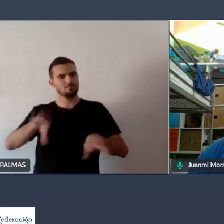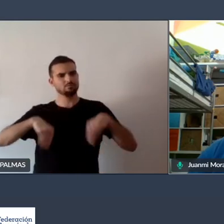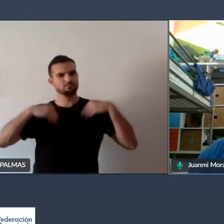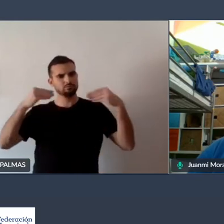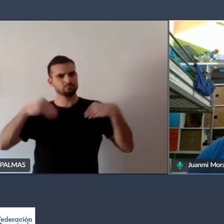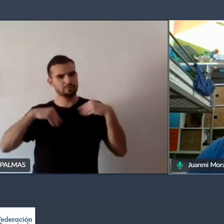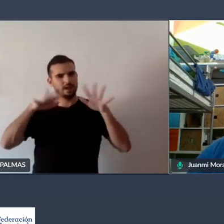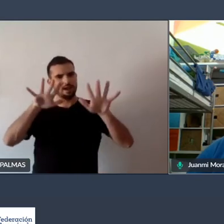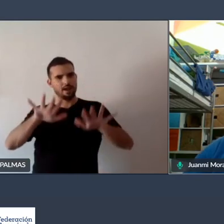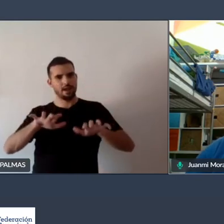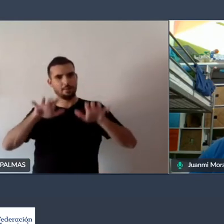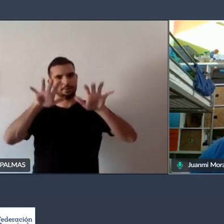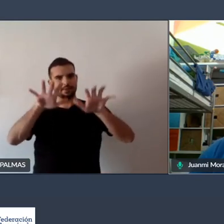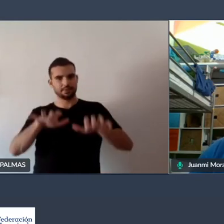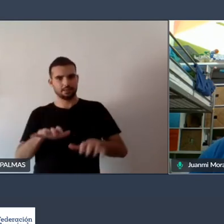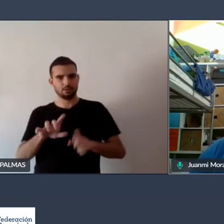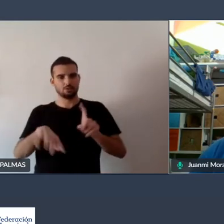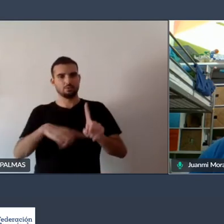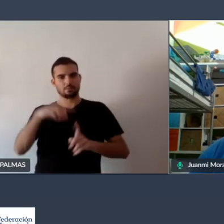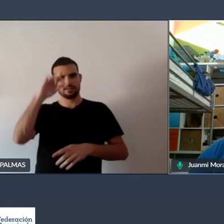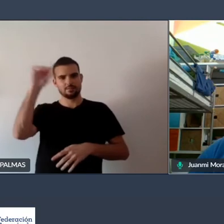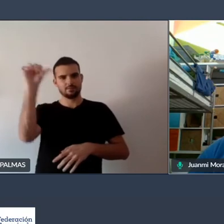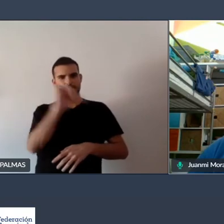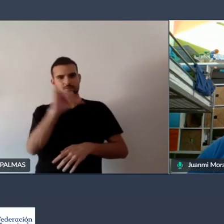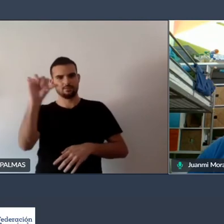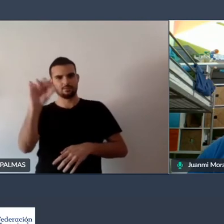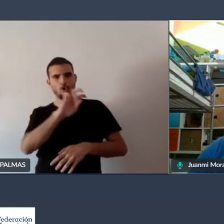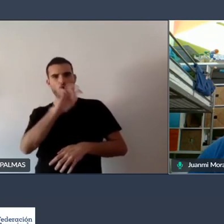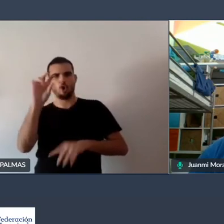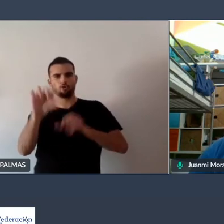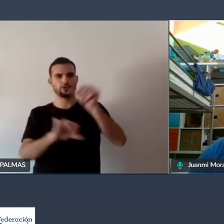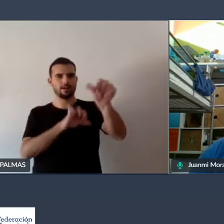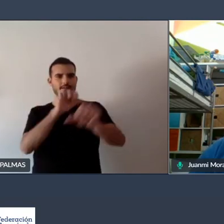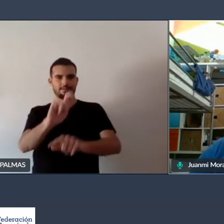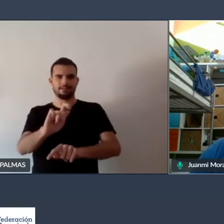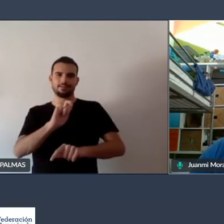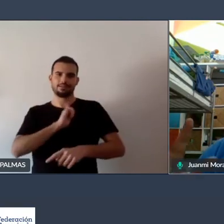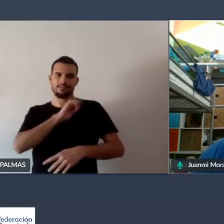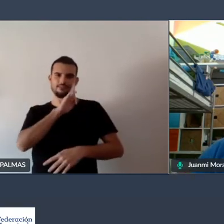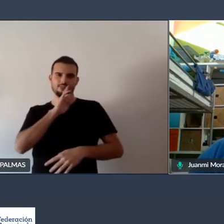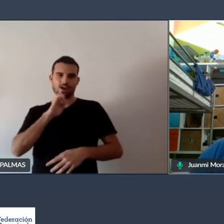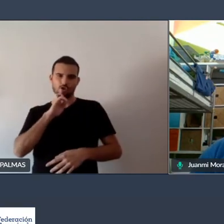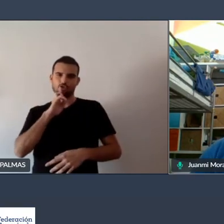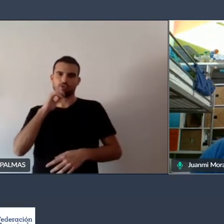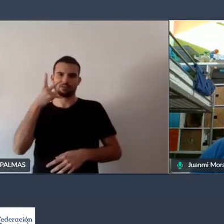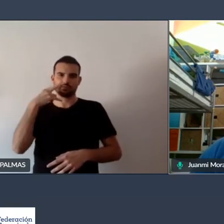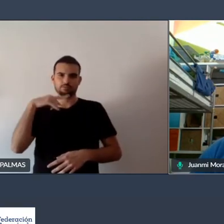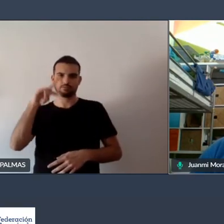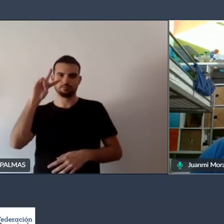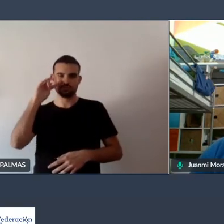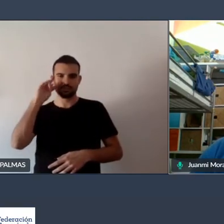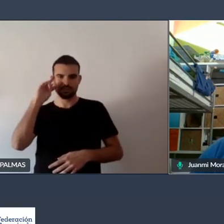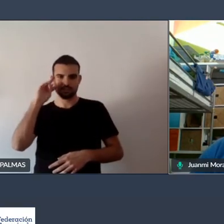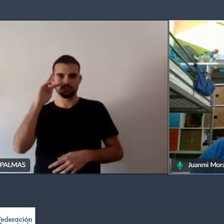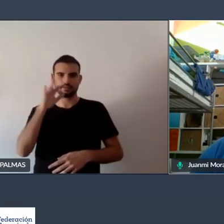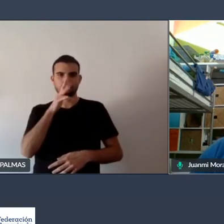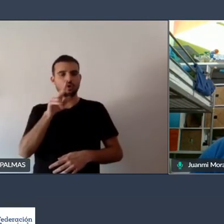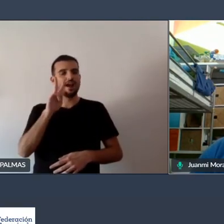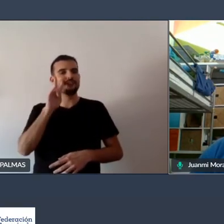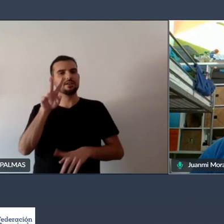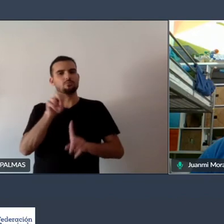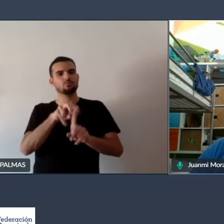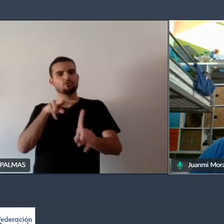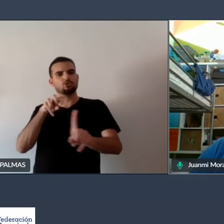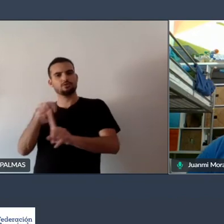y viendo otras ligas, que como tú dices, yo creo que es muy enriquecedor, ¿no? Porque al final encuentras distintos prismas, ¿no? De ver